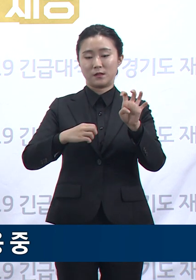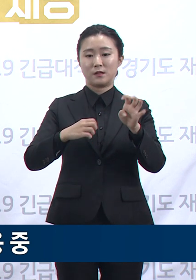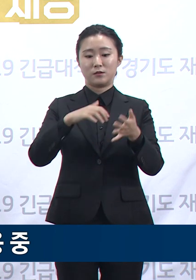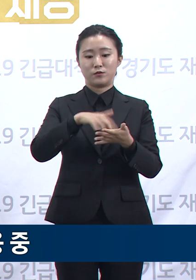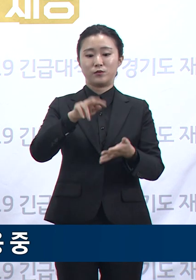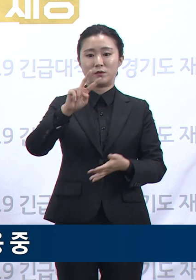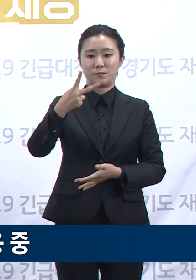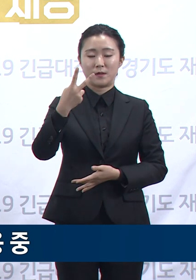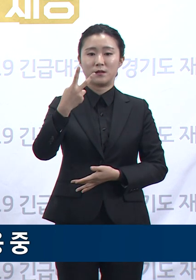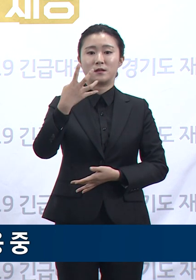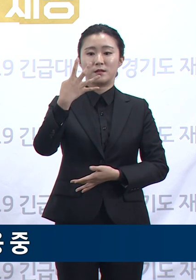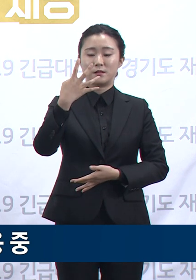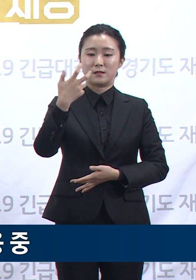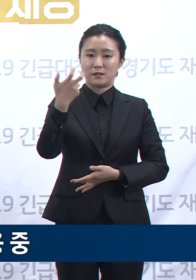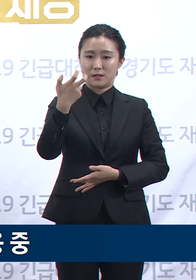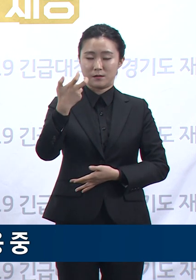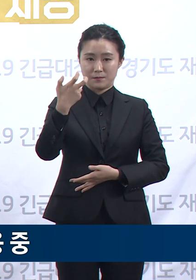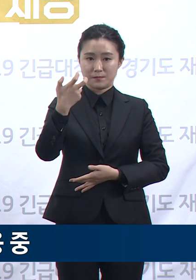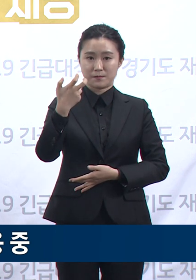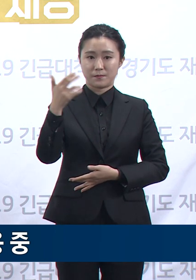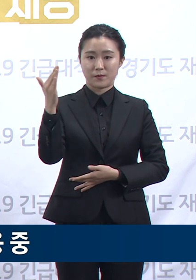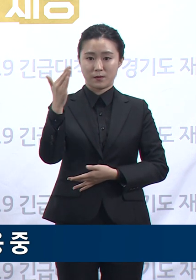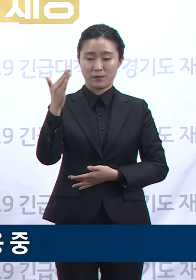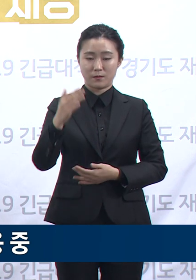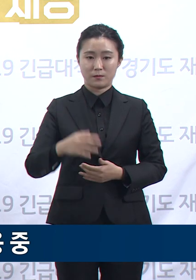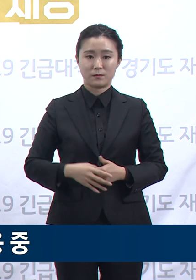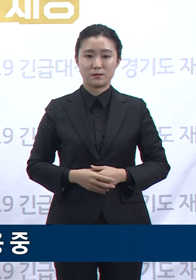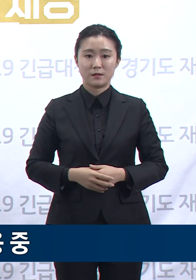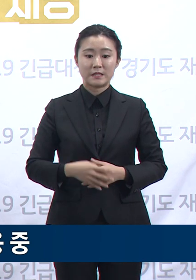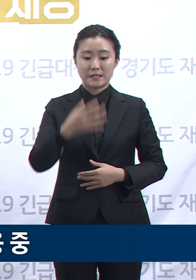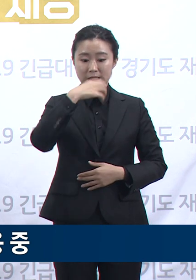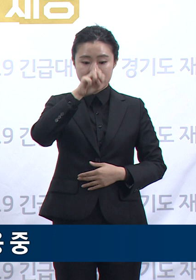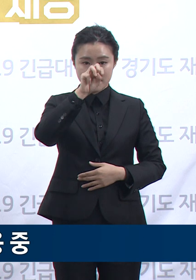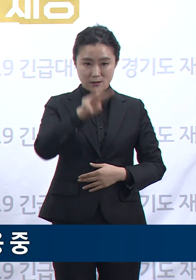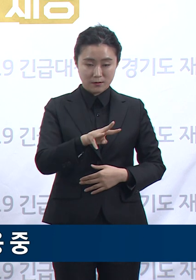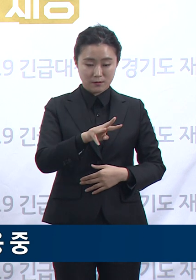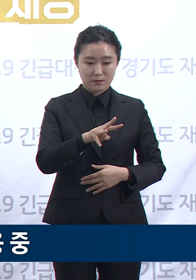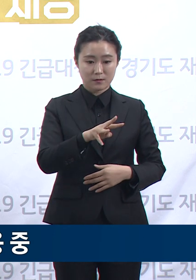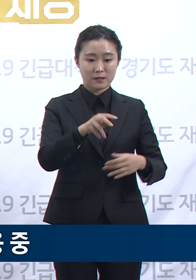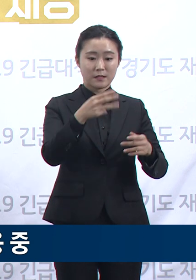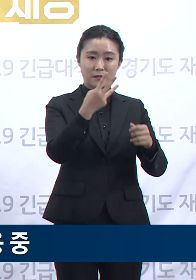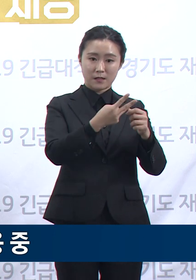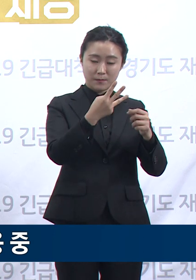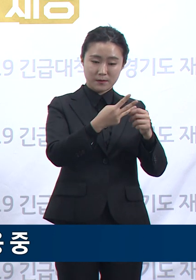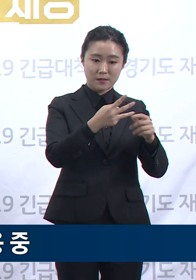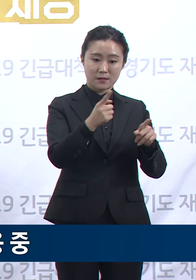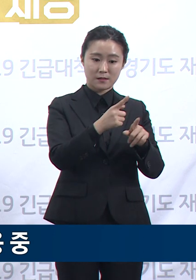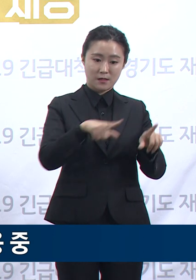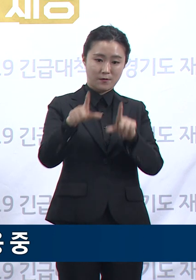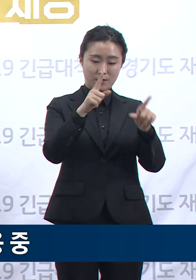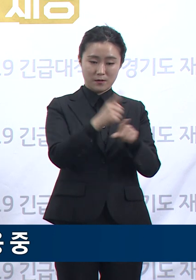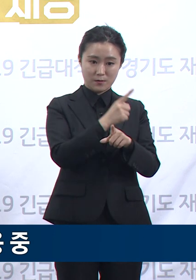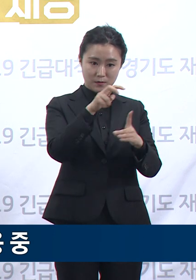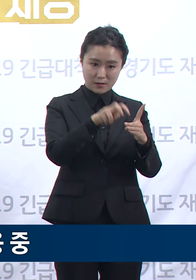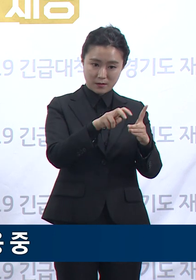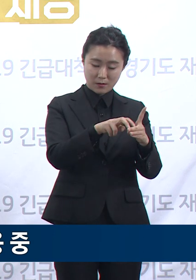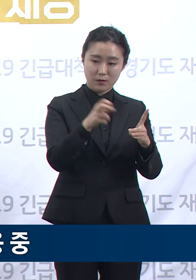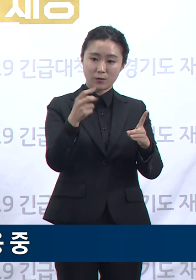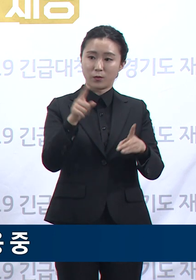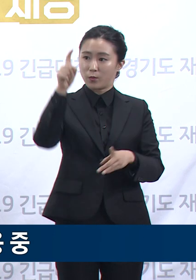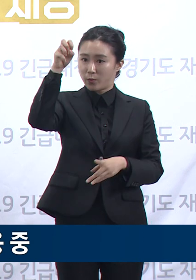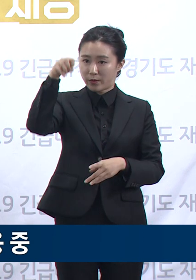270병상입니다. 이천시에 소재한 제3호 생활치료센터와 고양시에 소재한 제4호